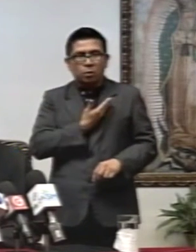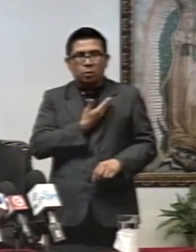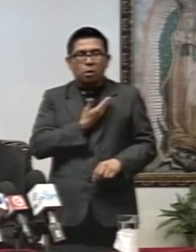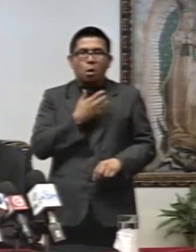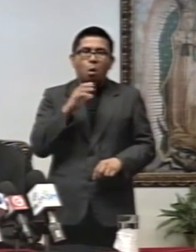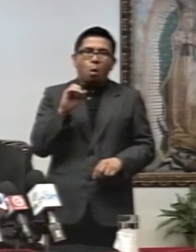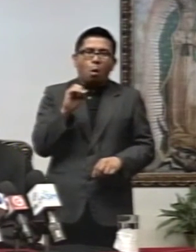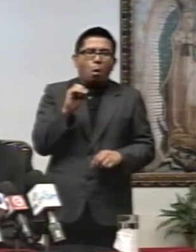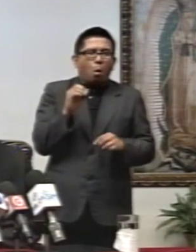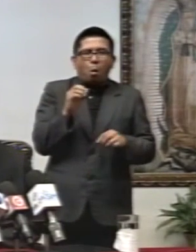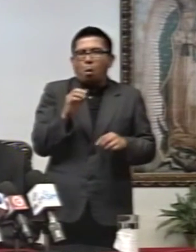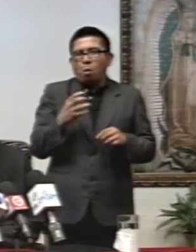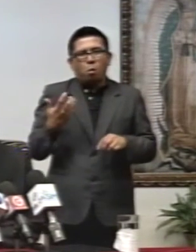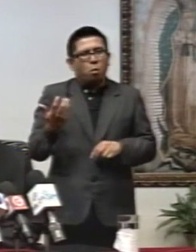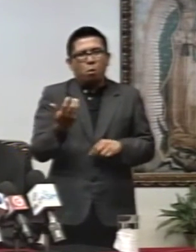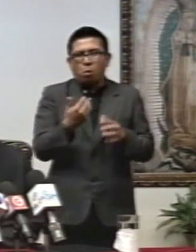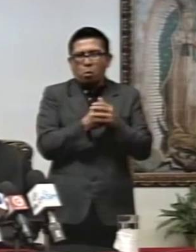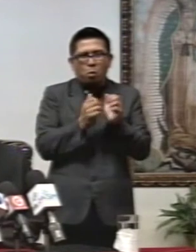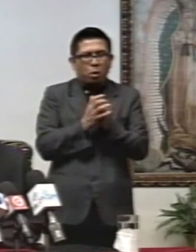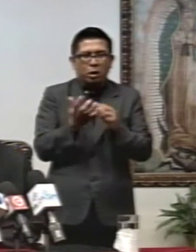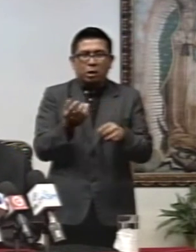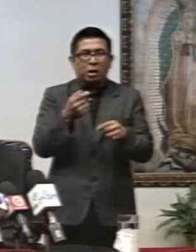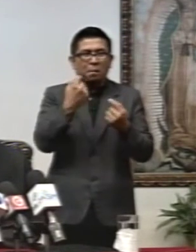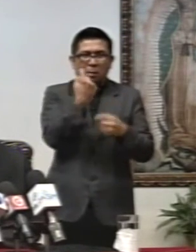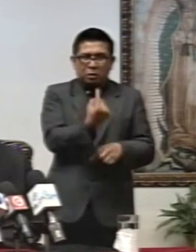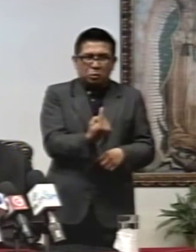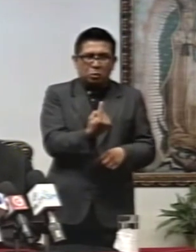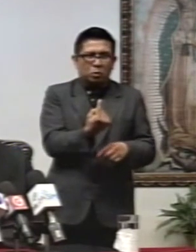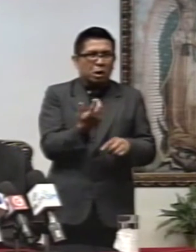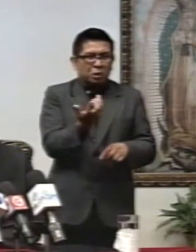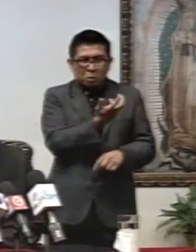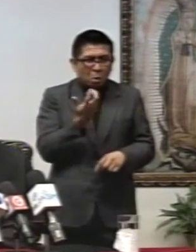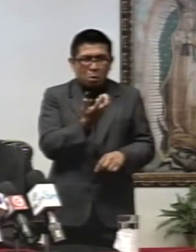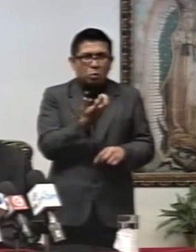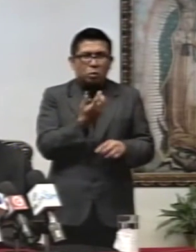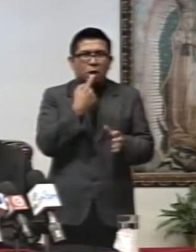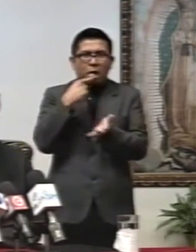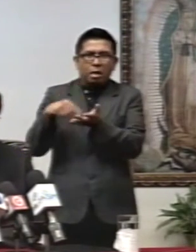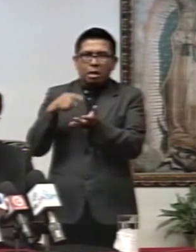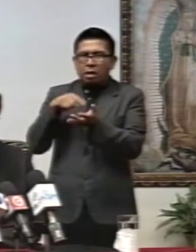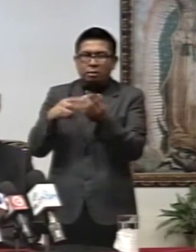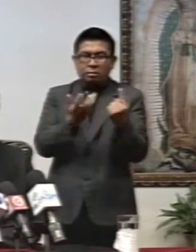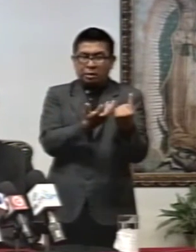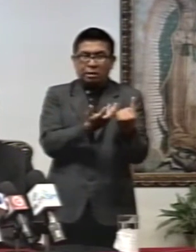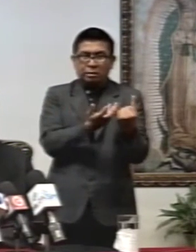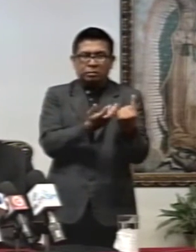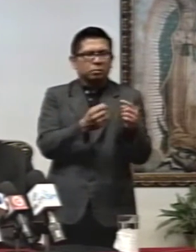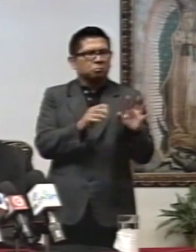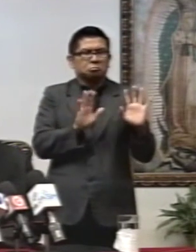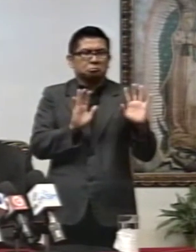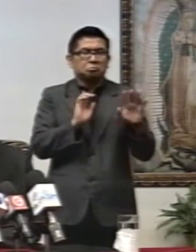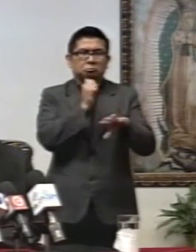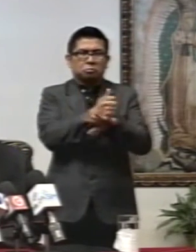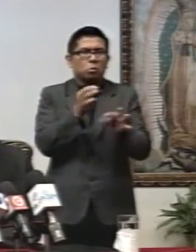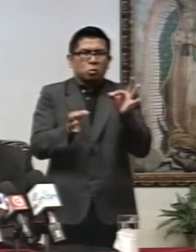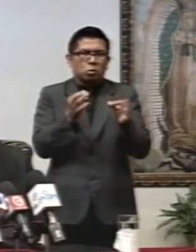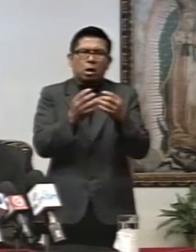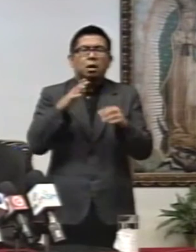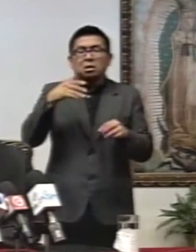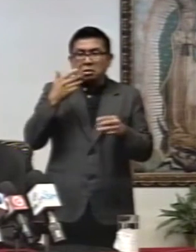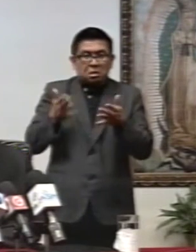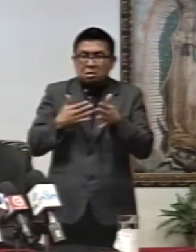en varios o en todos estos señores que han sido señalados, entonces que justamente queden